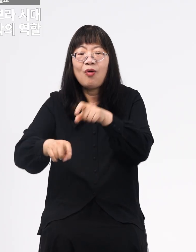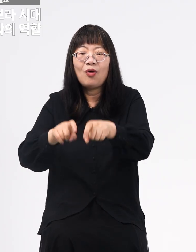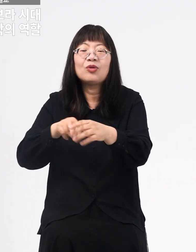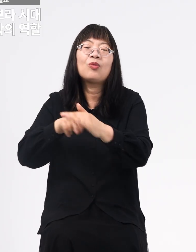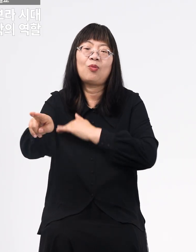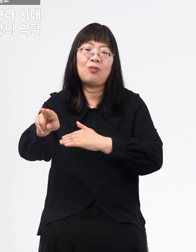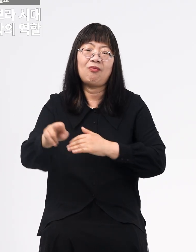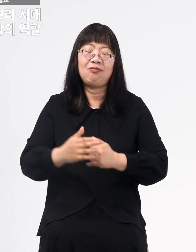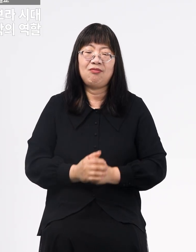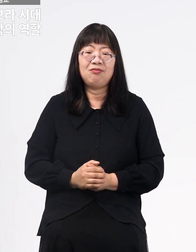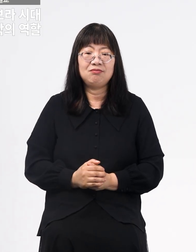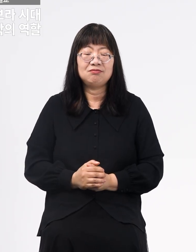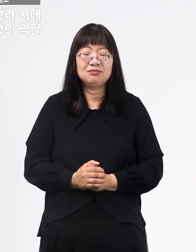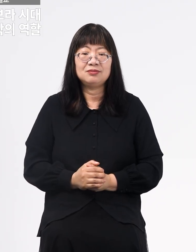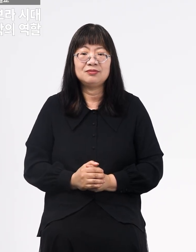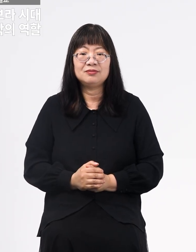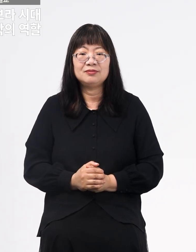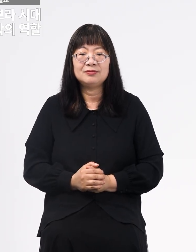물어봅시다.